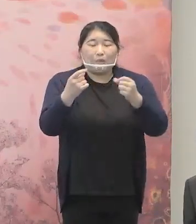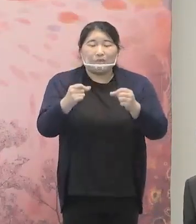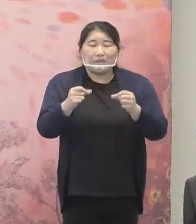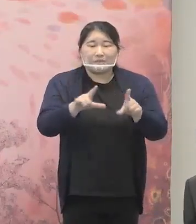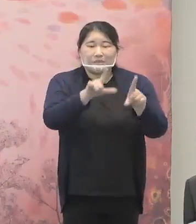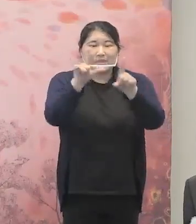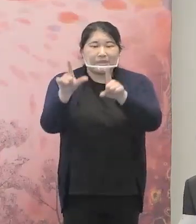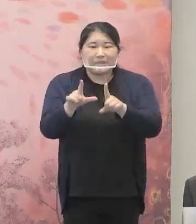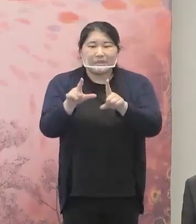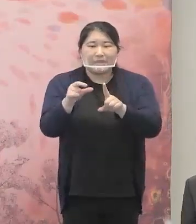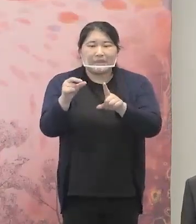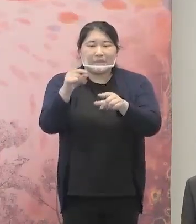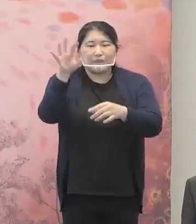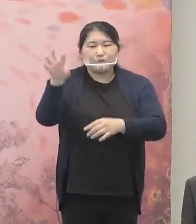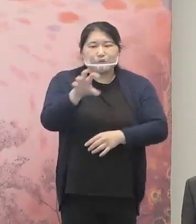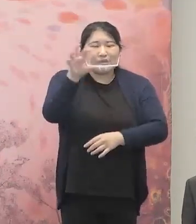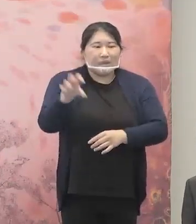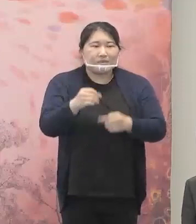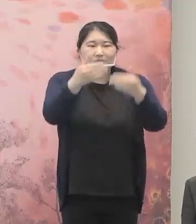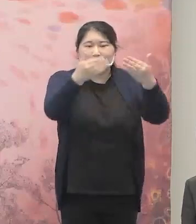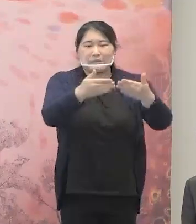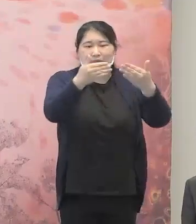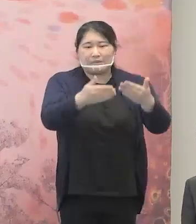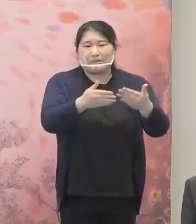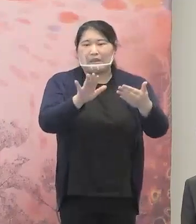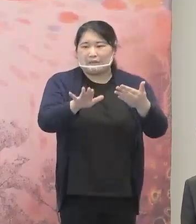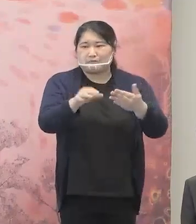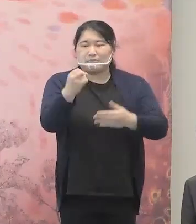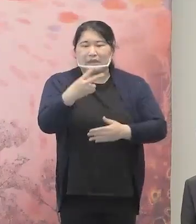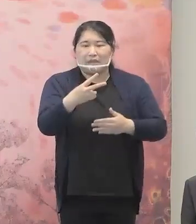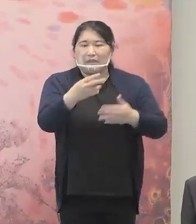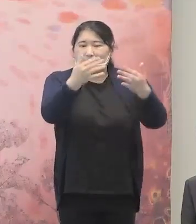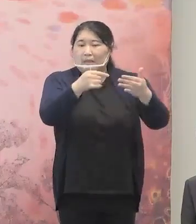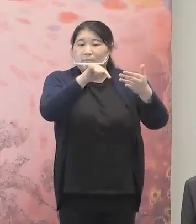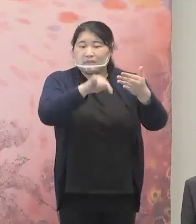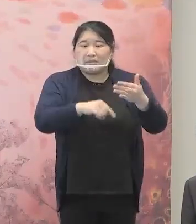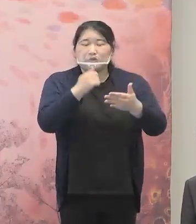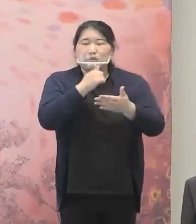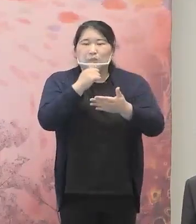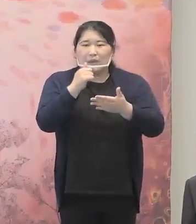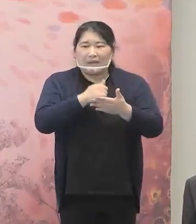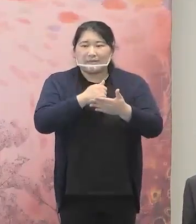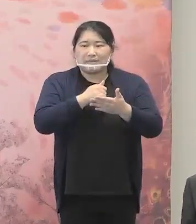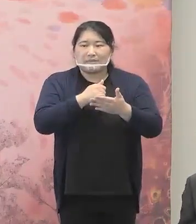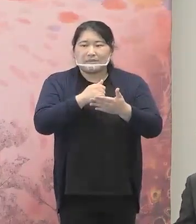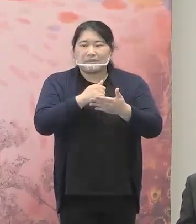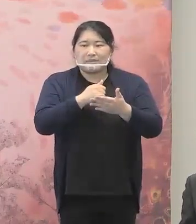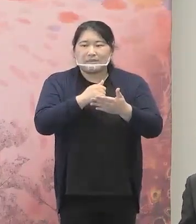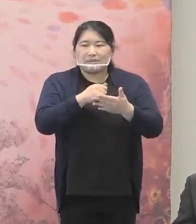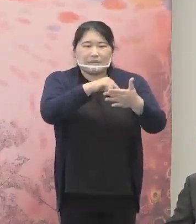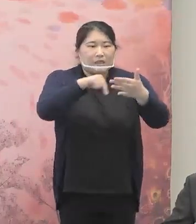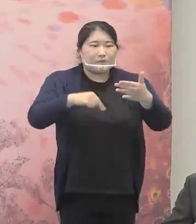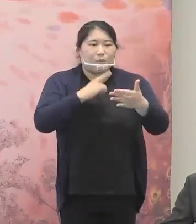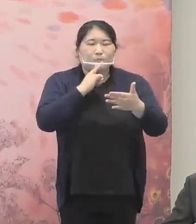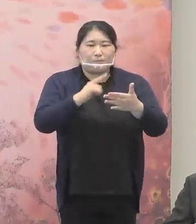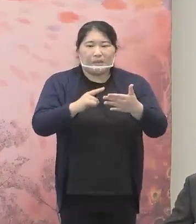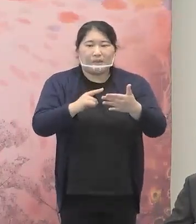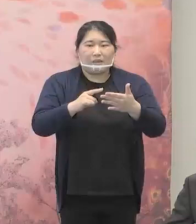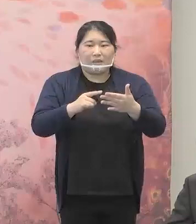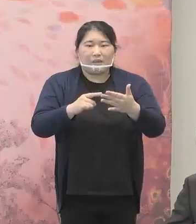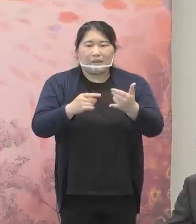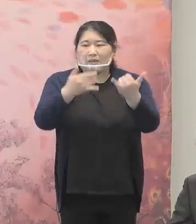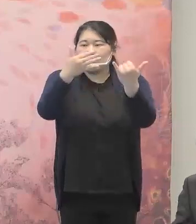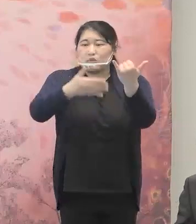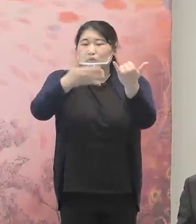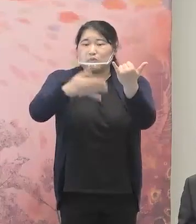数回実施いただけるということ、また番組で紹介した動画、公式 YouTube チャンネル、いわゆる YouTube ですね